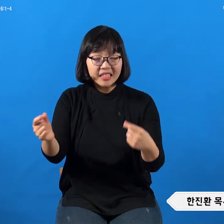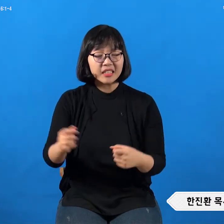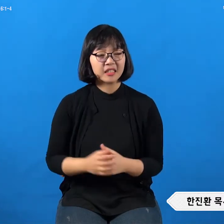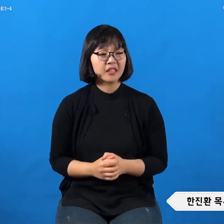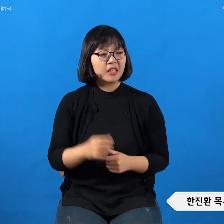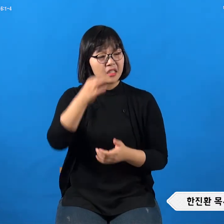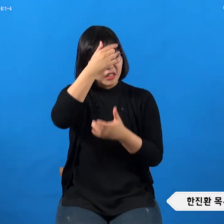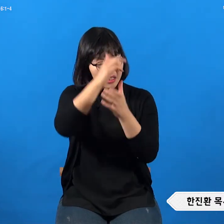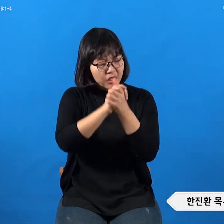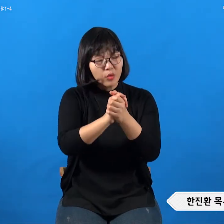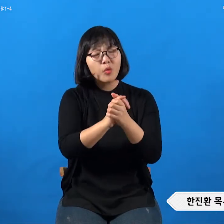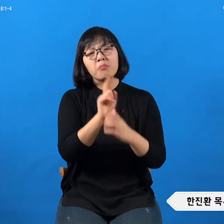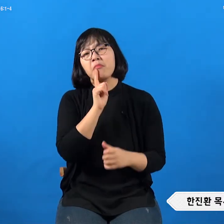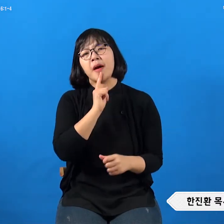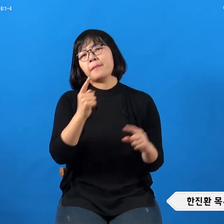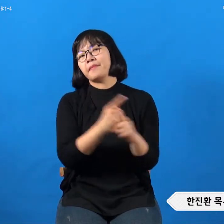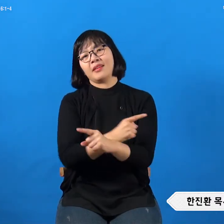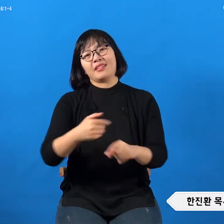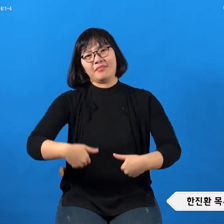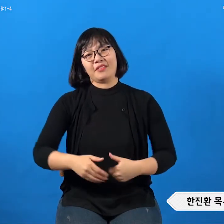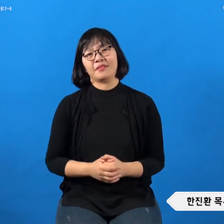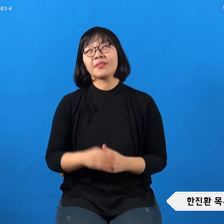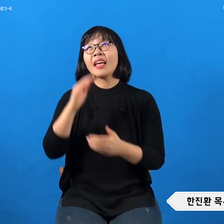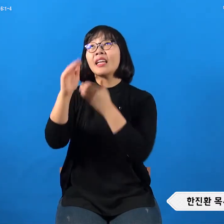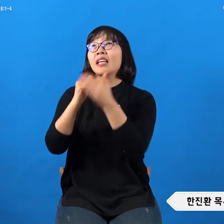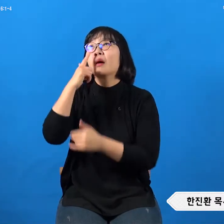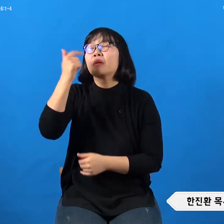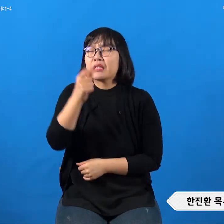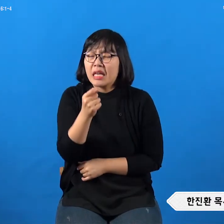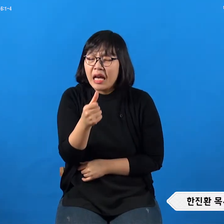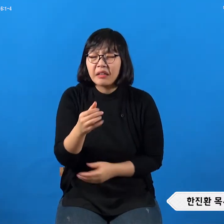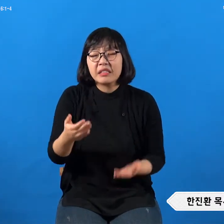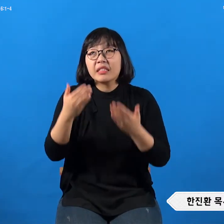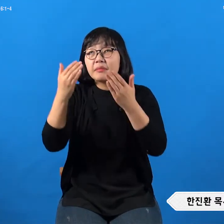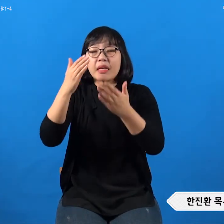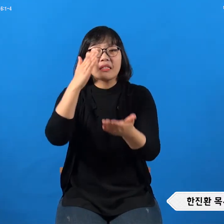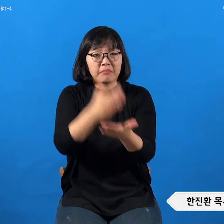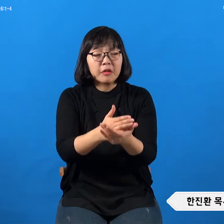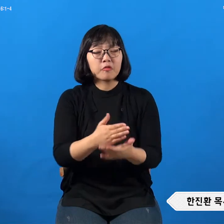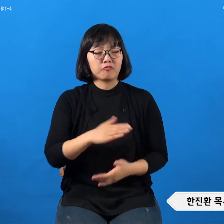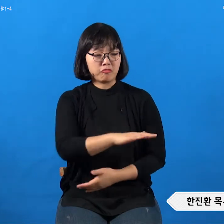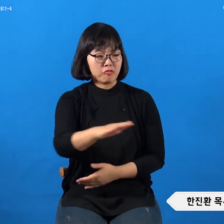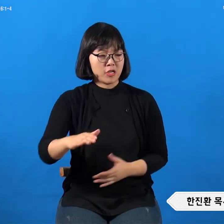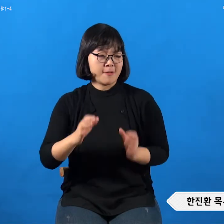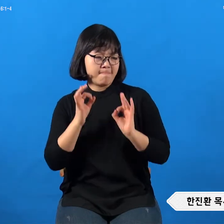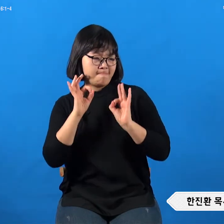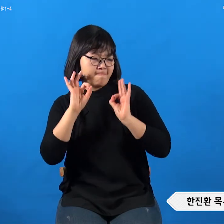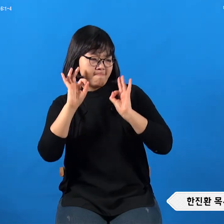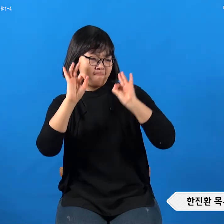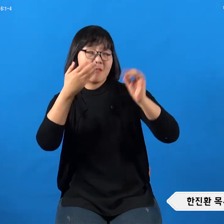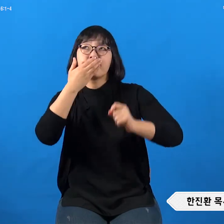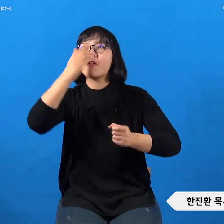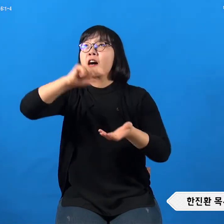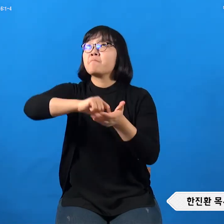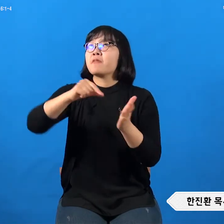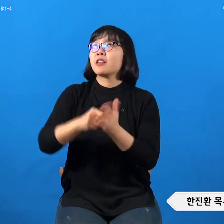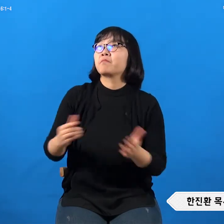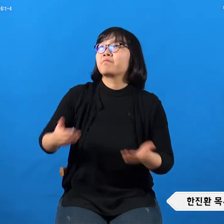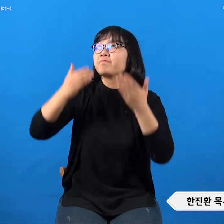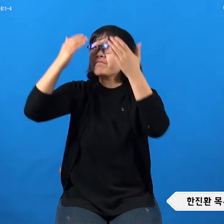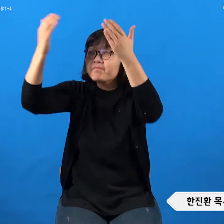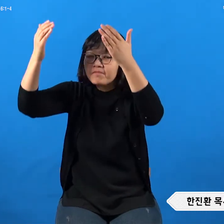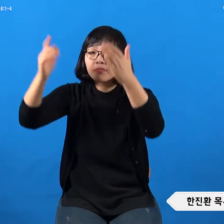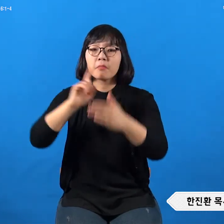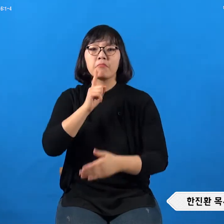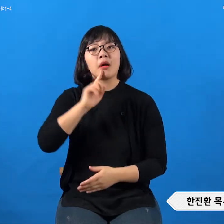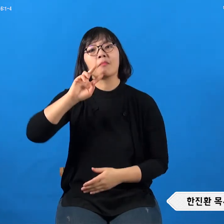말고 하나님 아버지 최선을 다해서 힘껏 바쳤습니다. 바친 손길들 축복해 주세요.